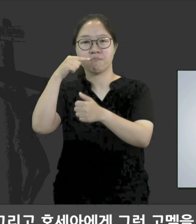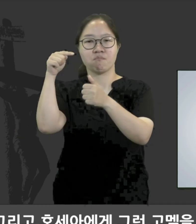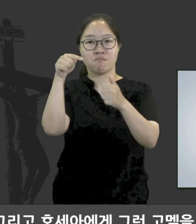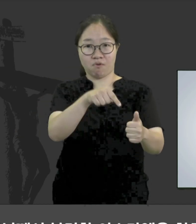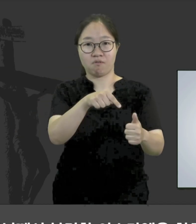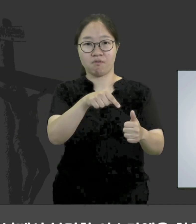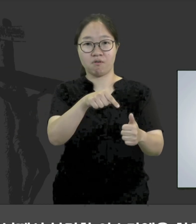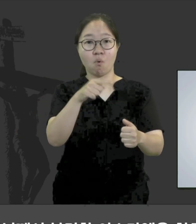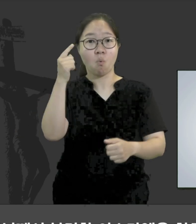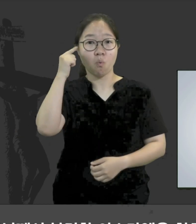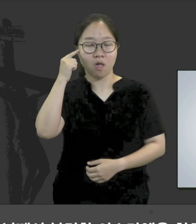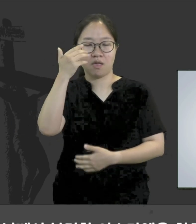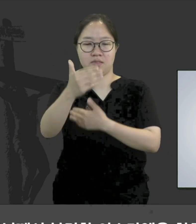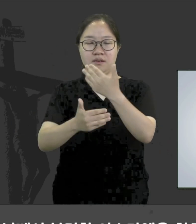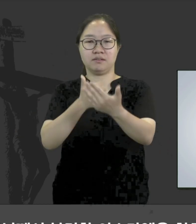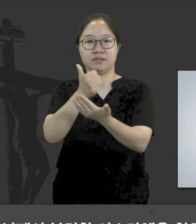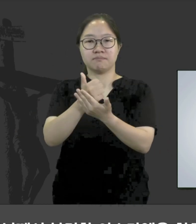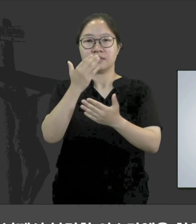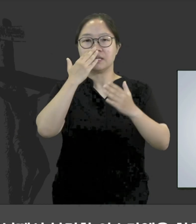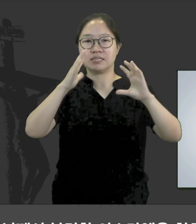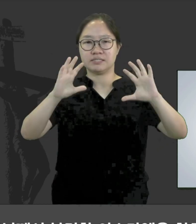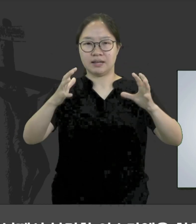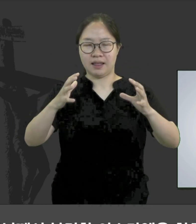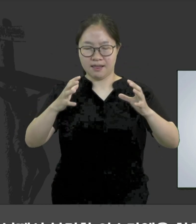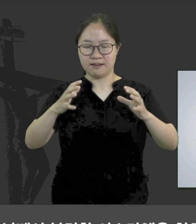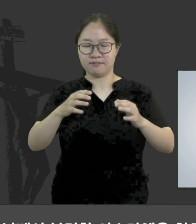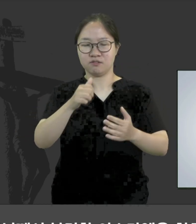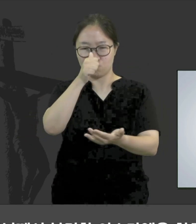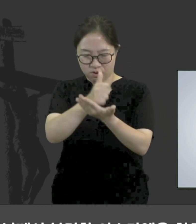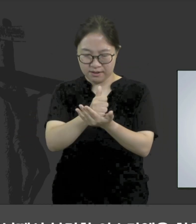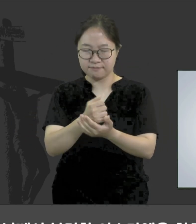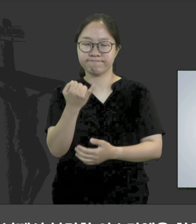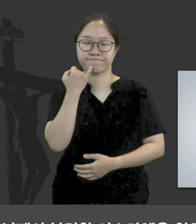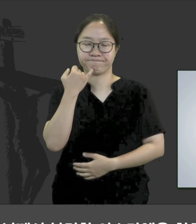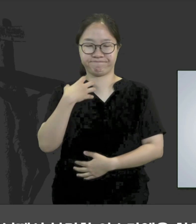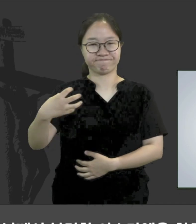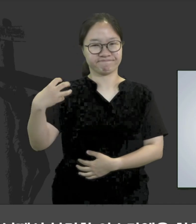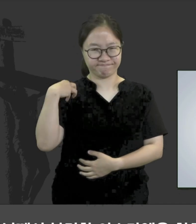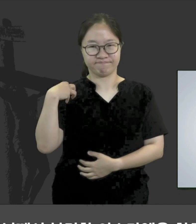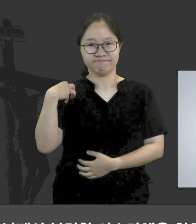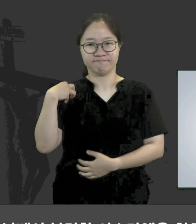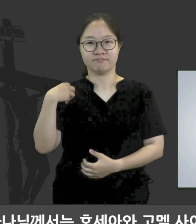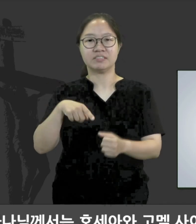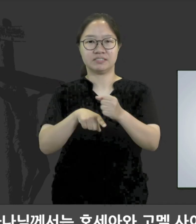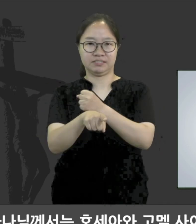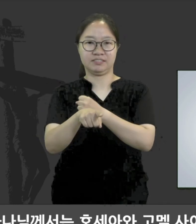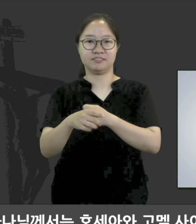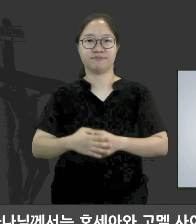것은 하나님께서 부정한 이스라엘을 친히 견디신 것을 가리킵니다.